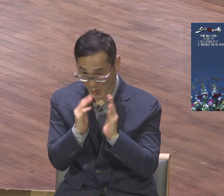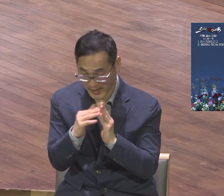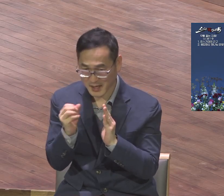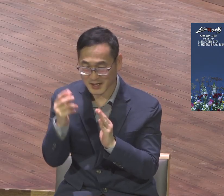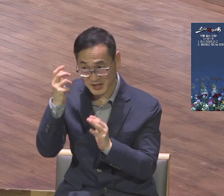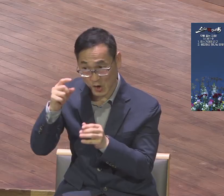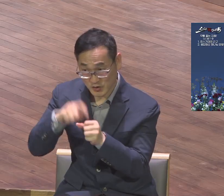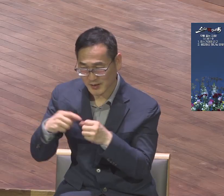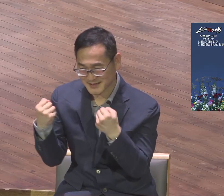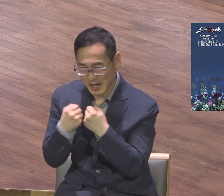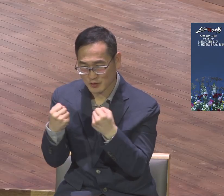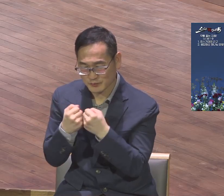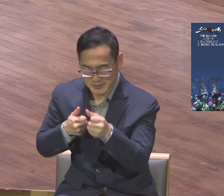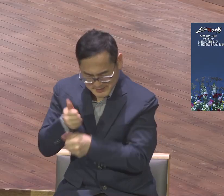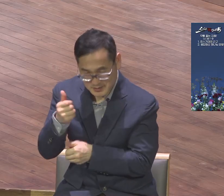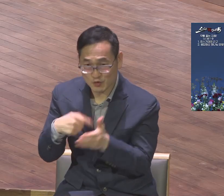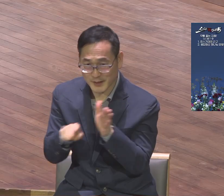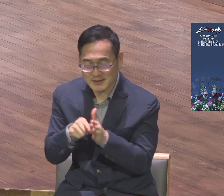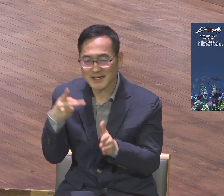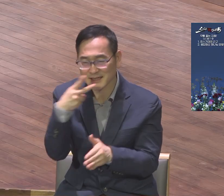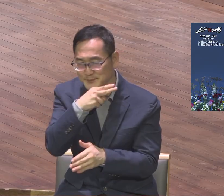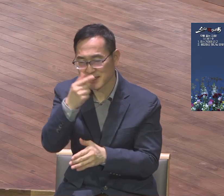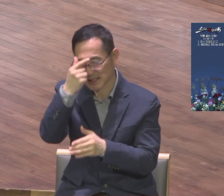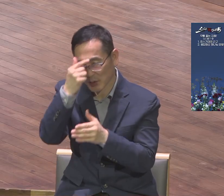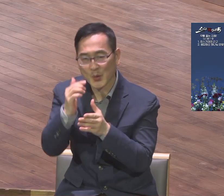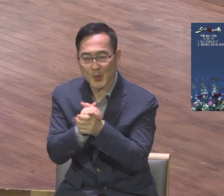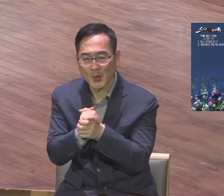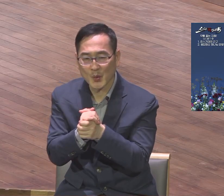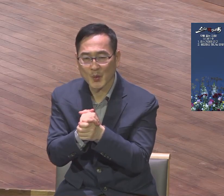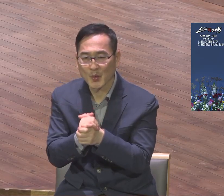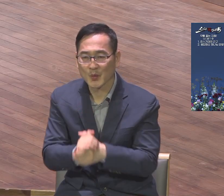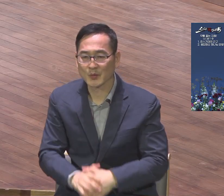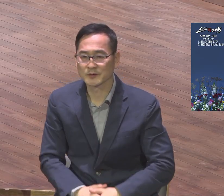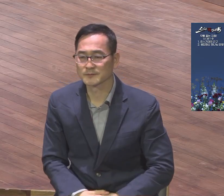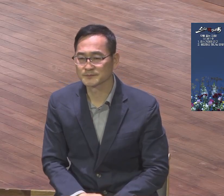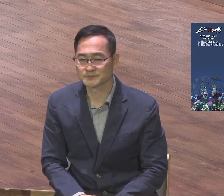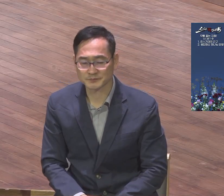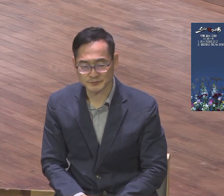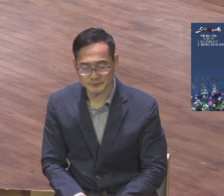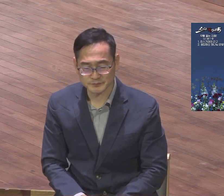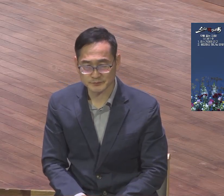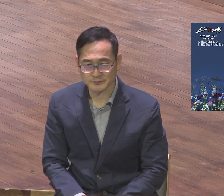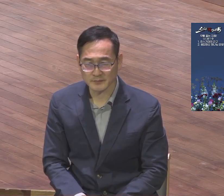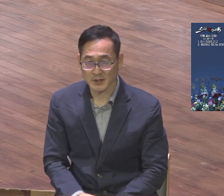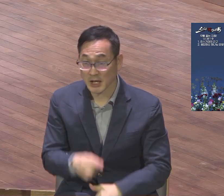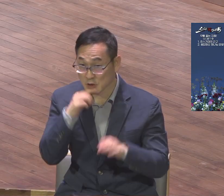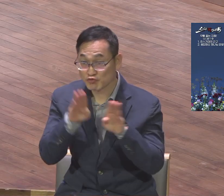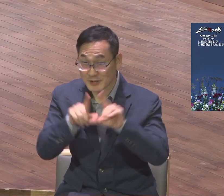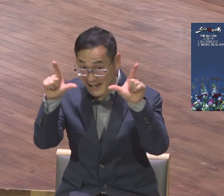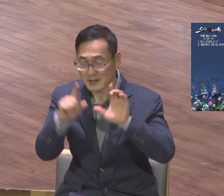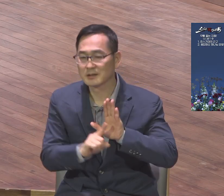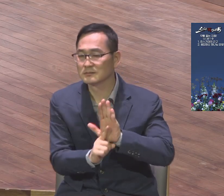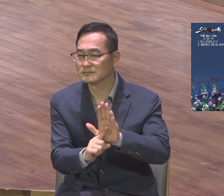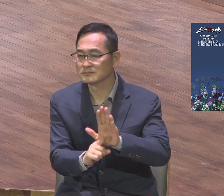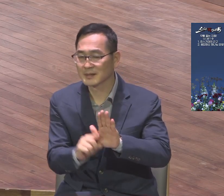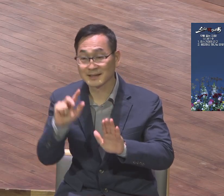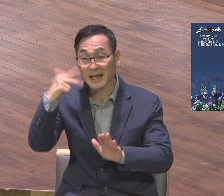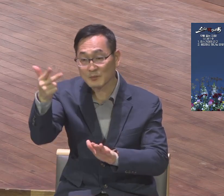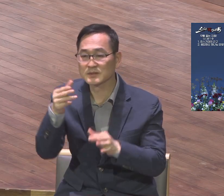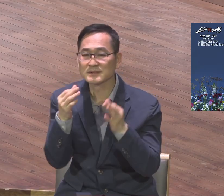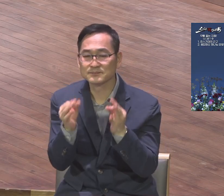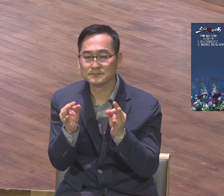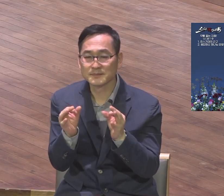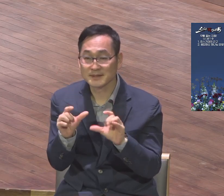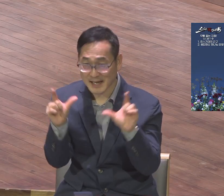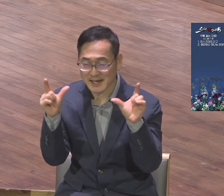영적 싸움에 승리할 수 있도록. 그래서 금식이 선포된 게 이제 이번 주에 광고 나올 거예요. 다음 주 금요일입니다.